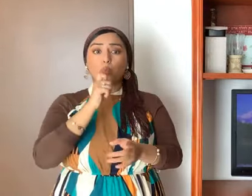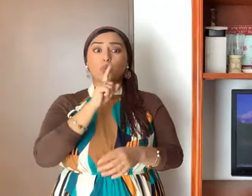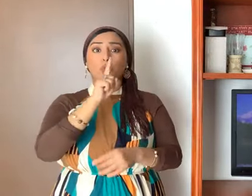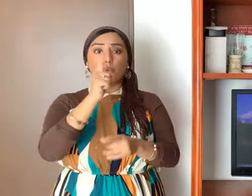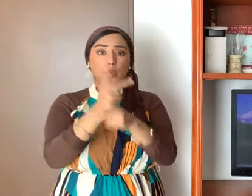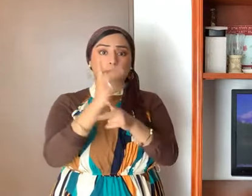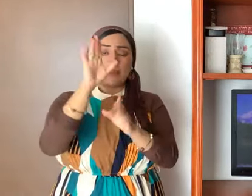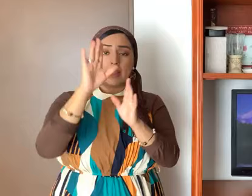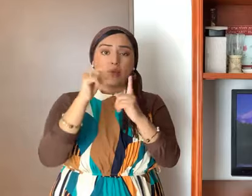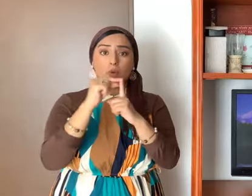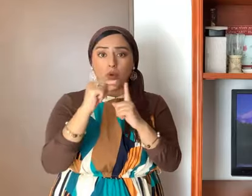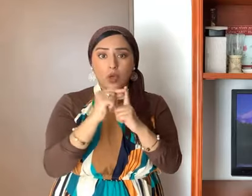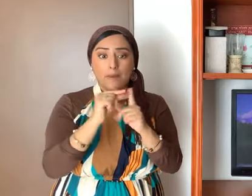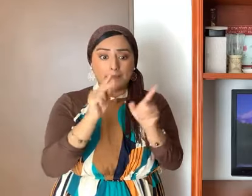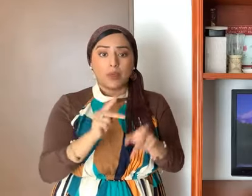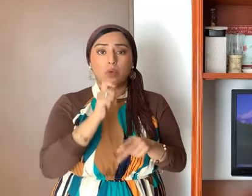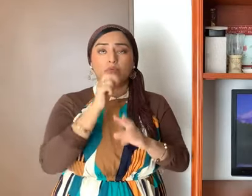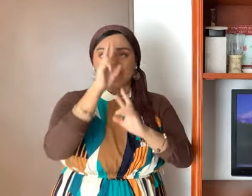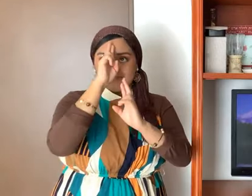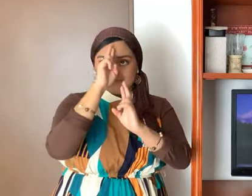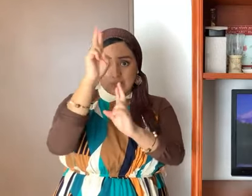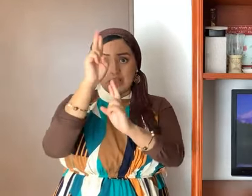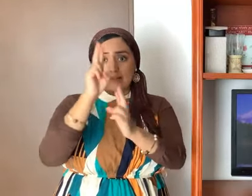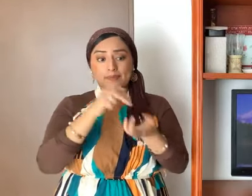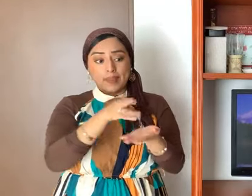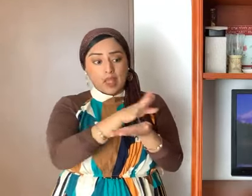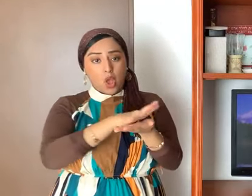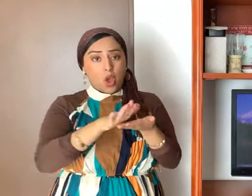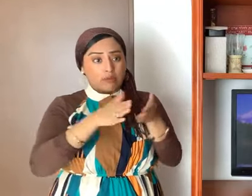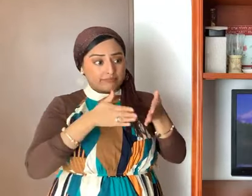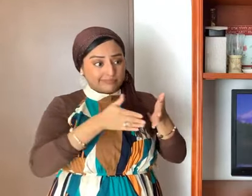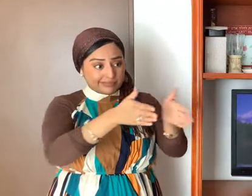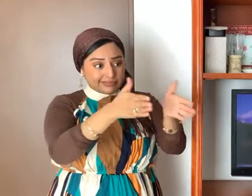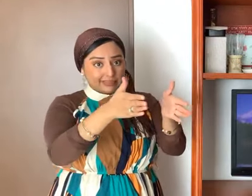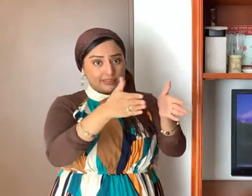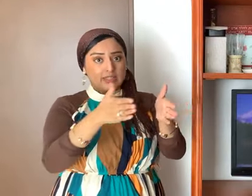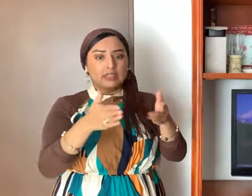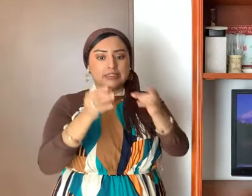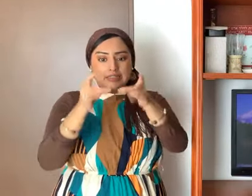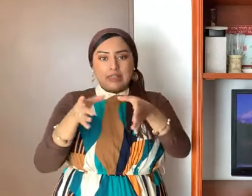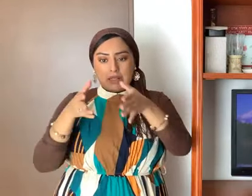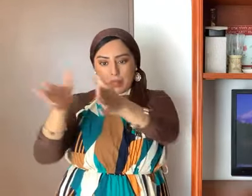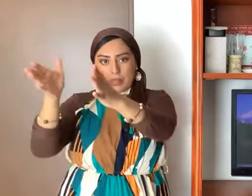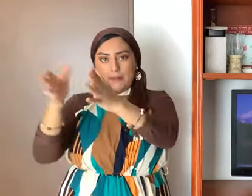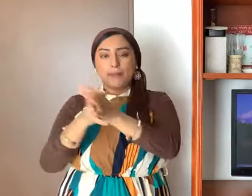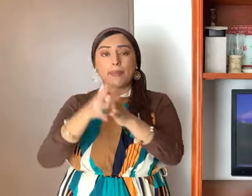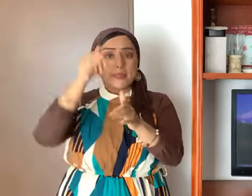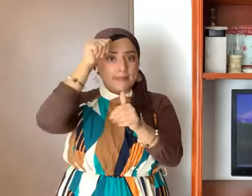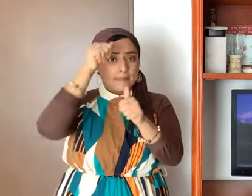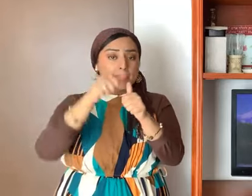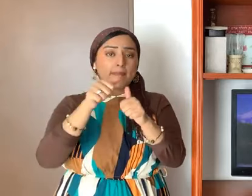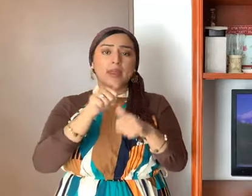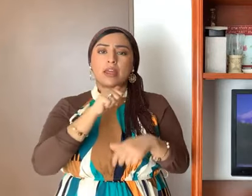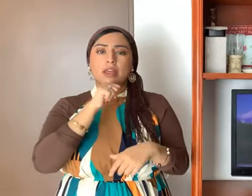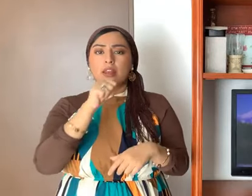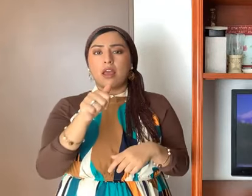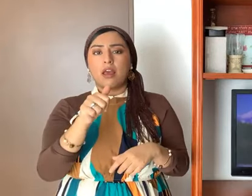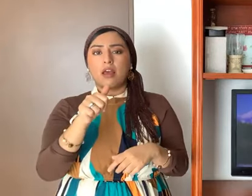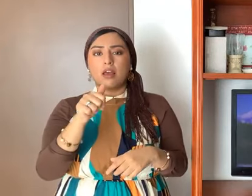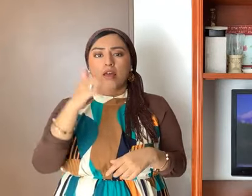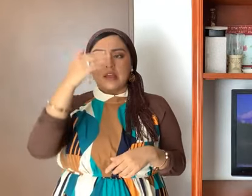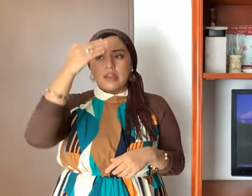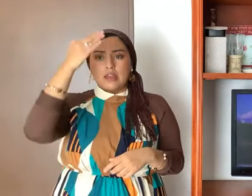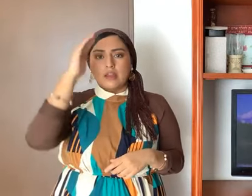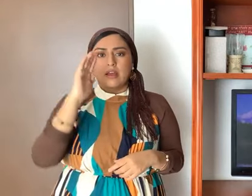palabra, almas que le temen, línea bendita dentro de esta línea maldita. Y recuerden que no es que el